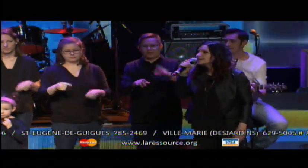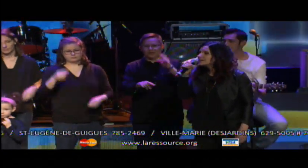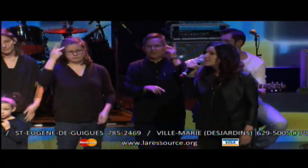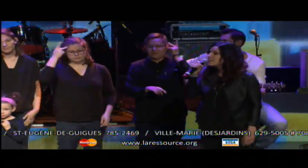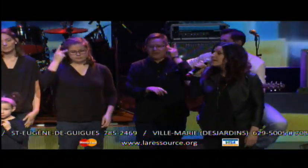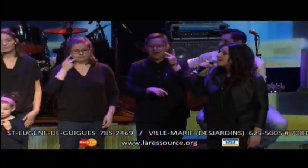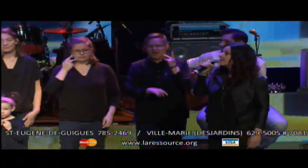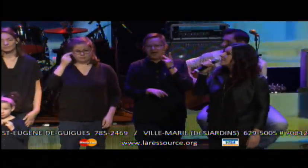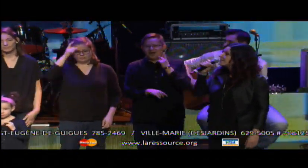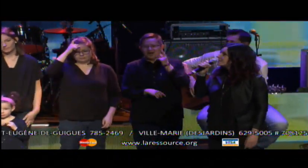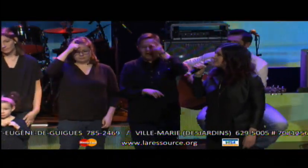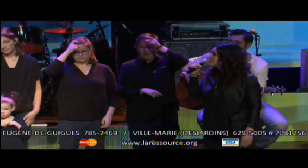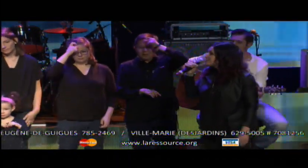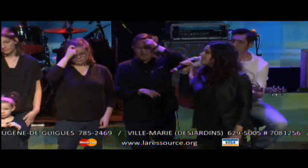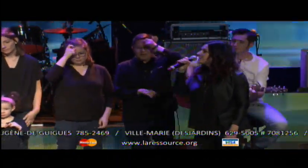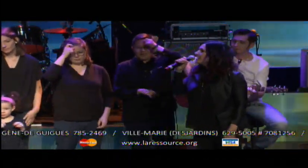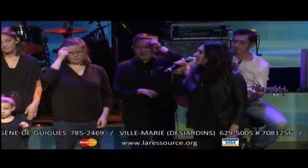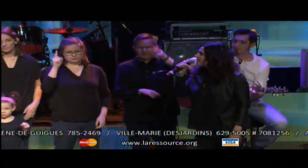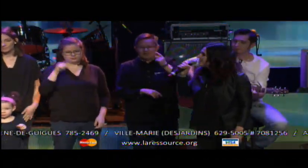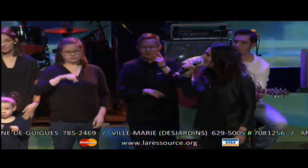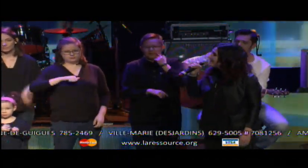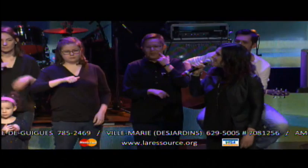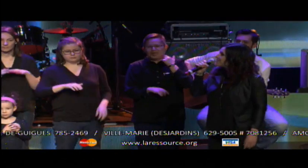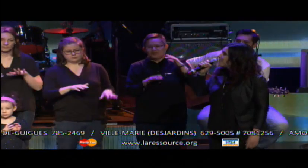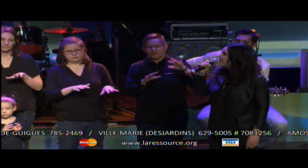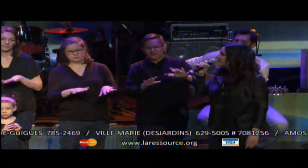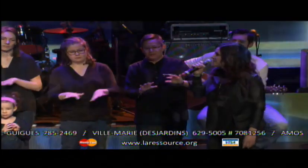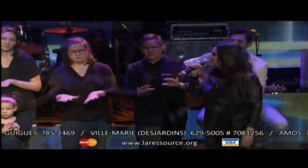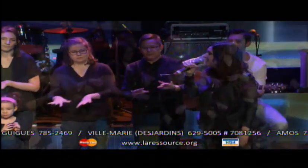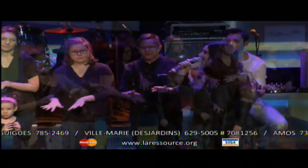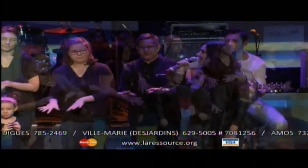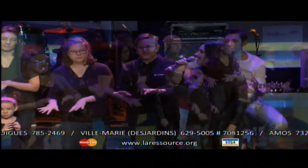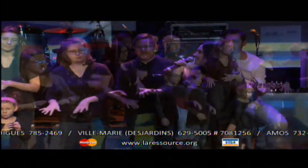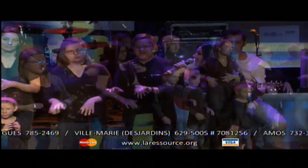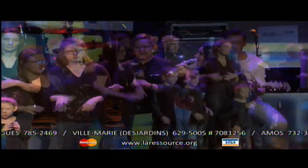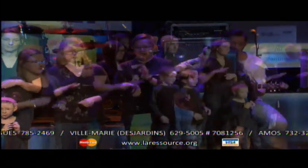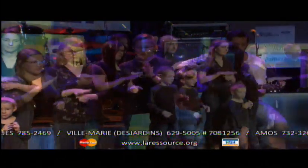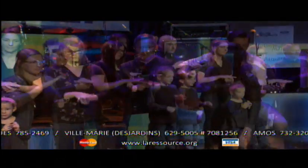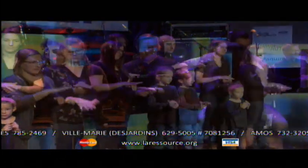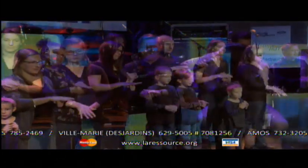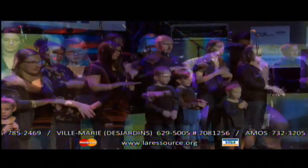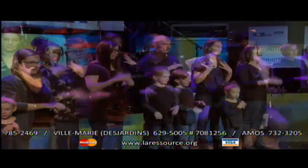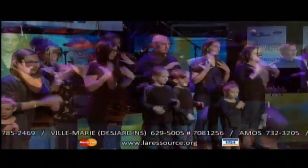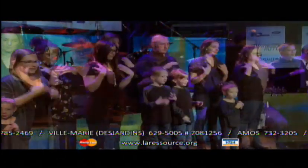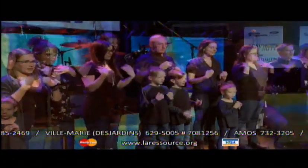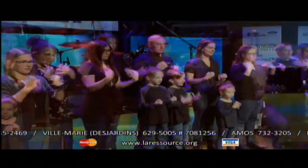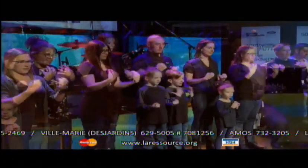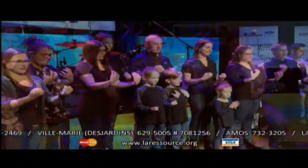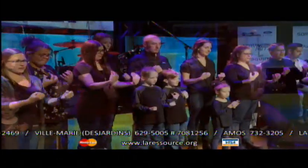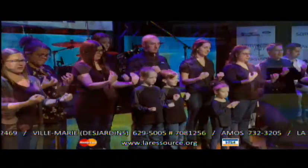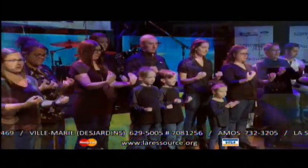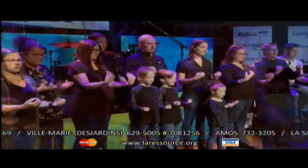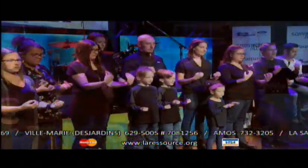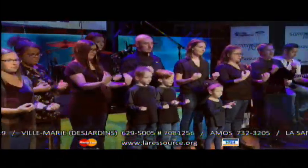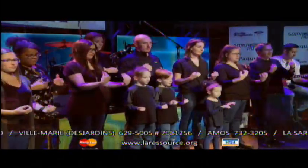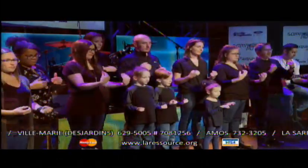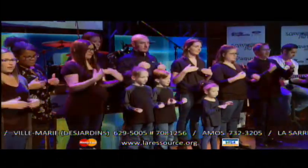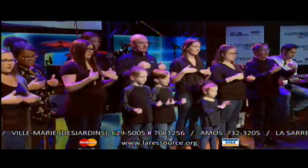route si mes parents se doutent que mes larmes ont coulé, mes promesses et l'envie